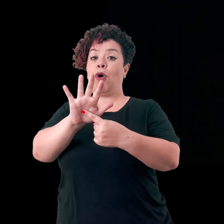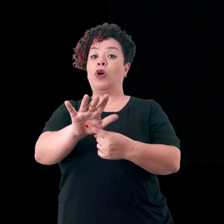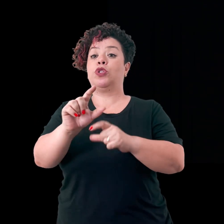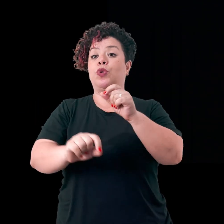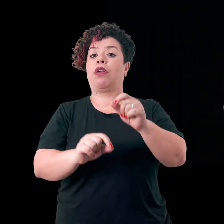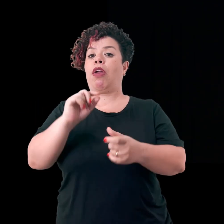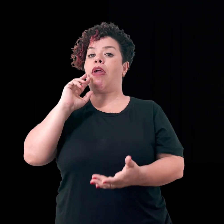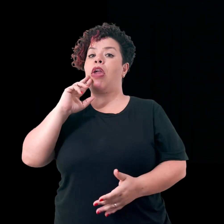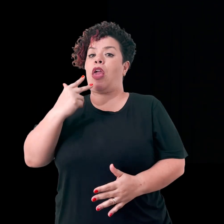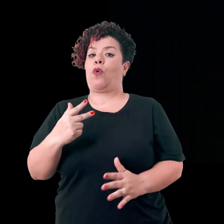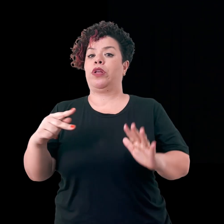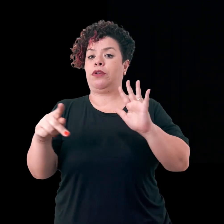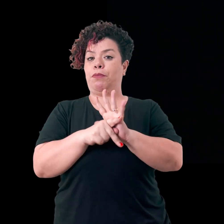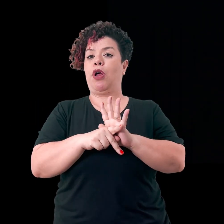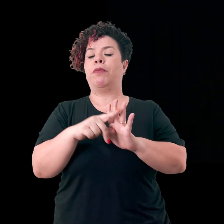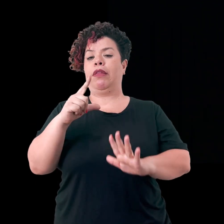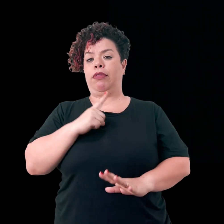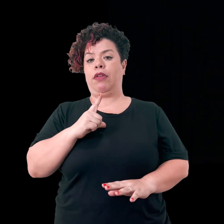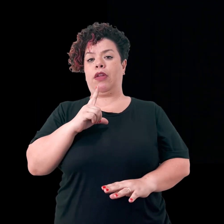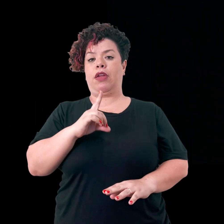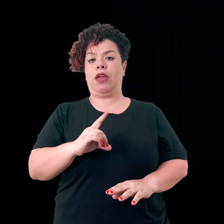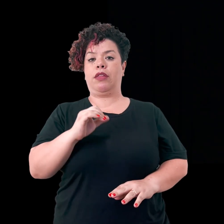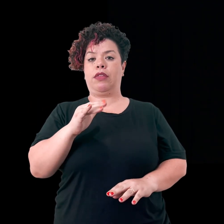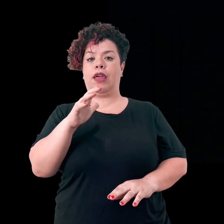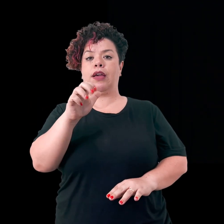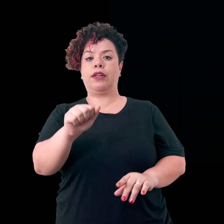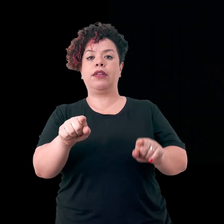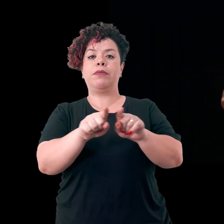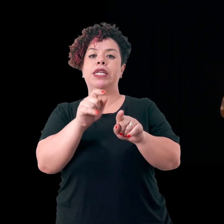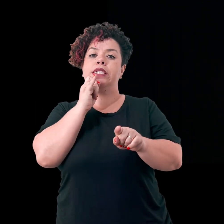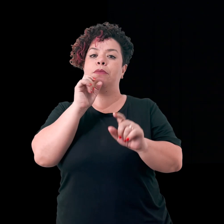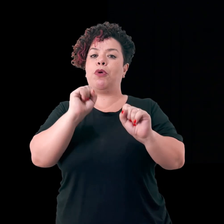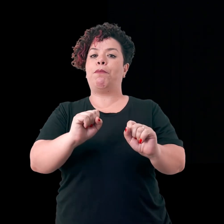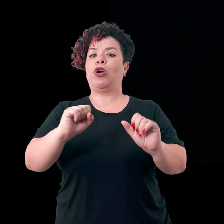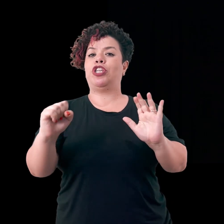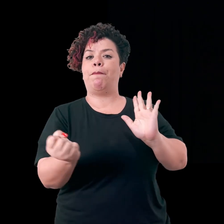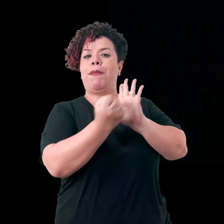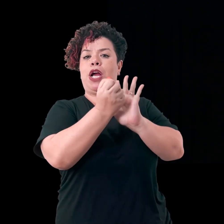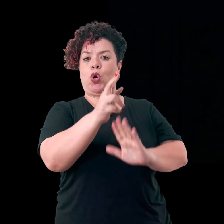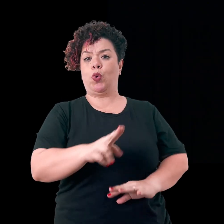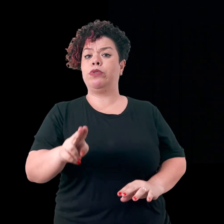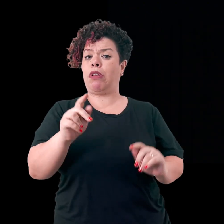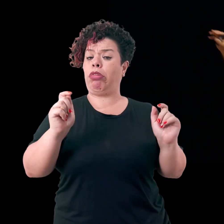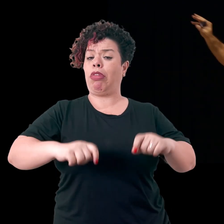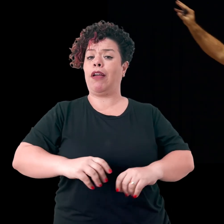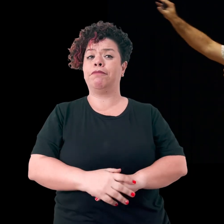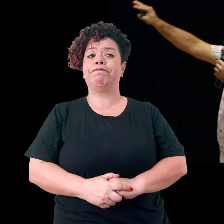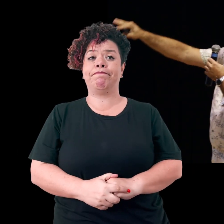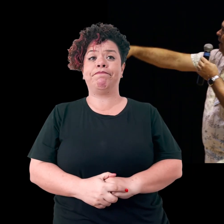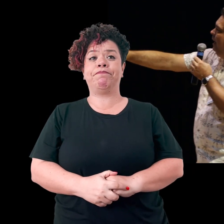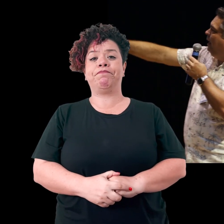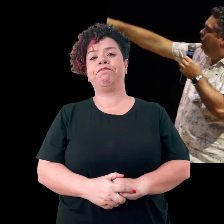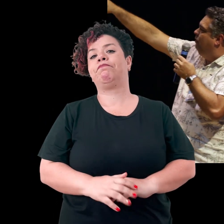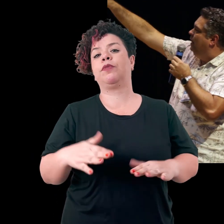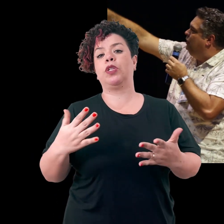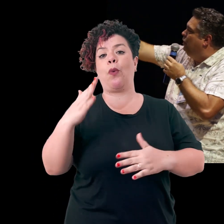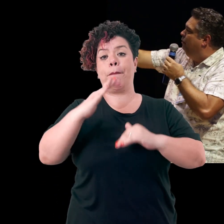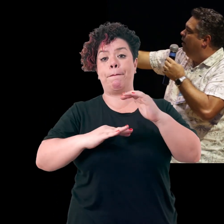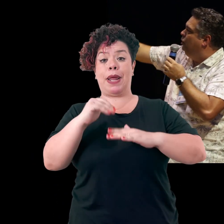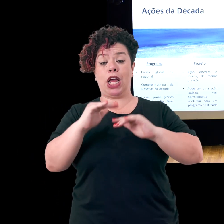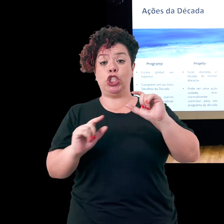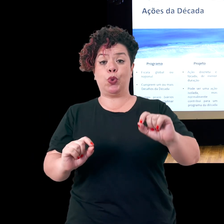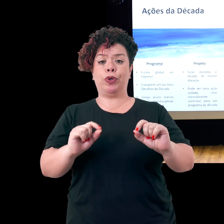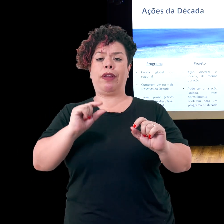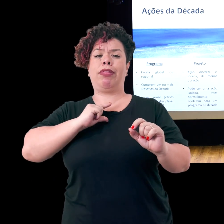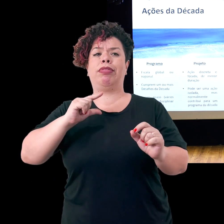reconhecida pela década, de forma que você pode ter, com esse endosso, o direito de usar o logotipo da década, né? Então, aqui em atividade, a gente